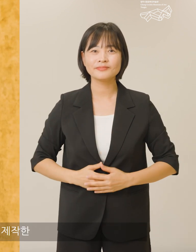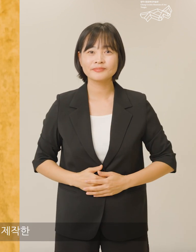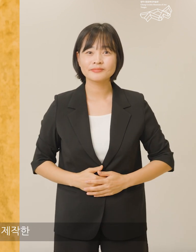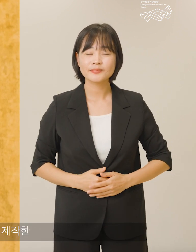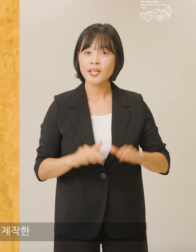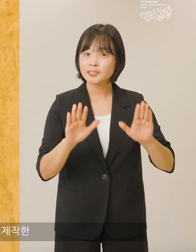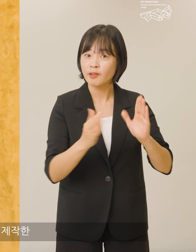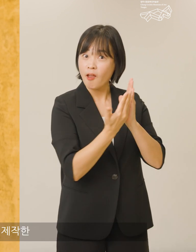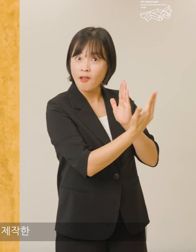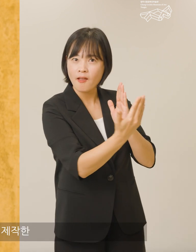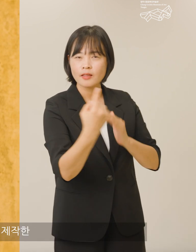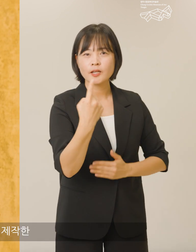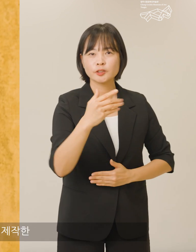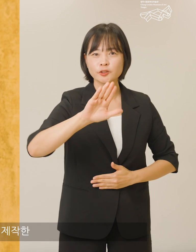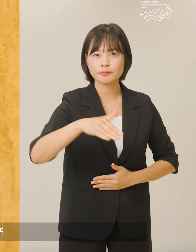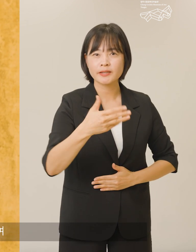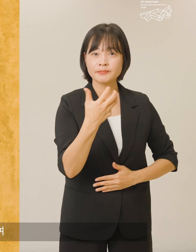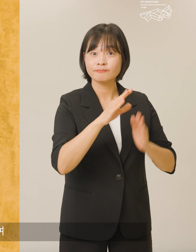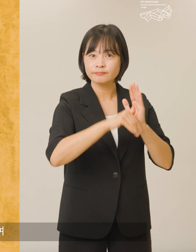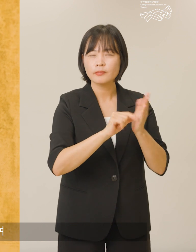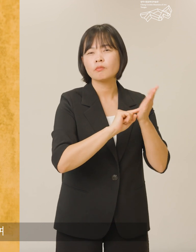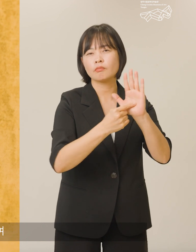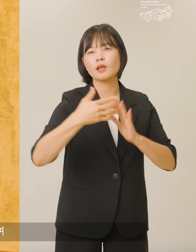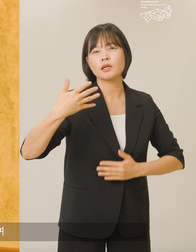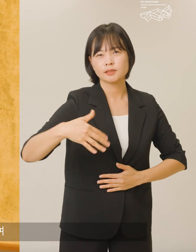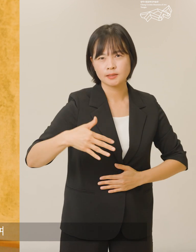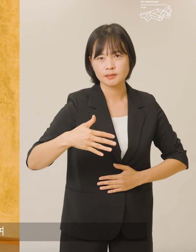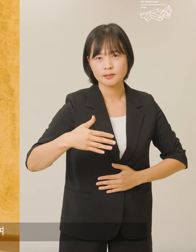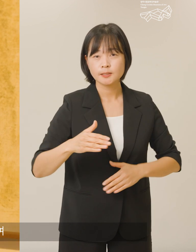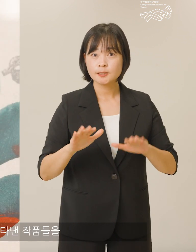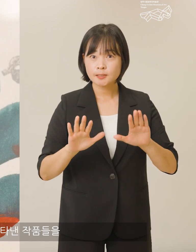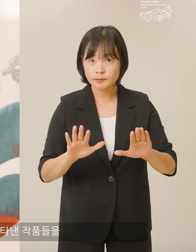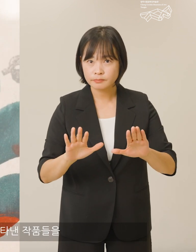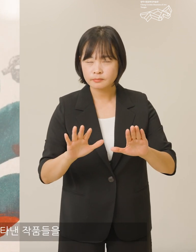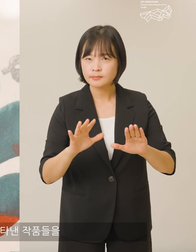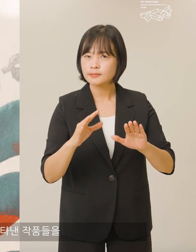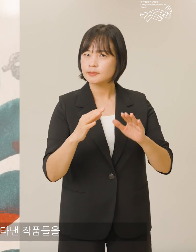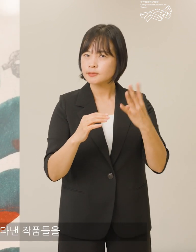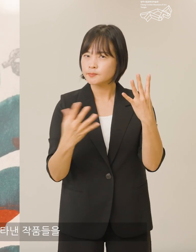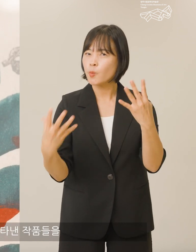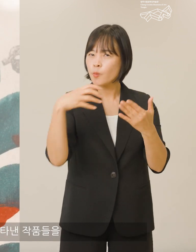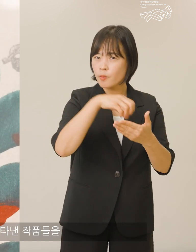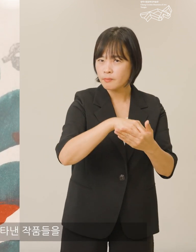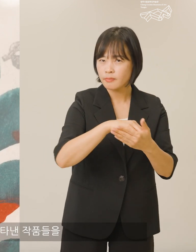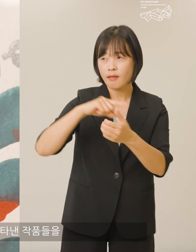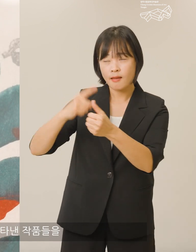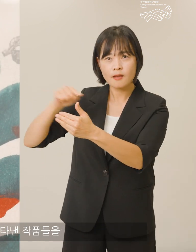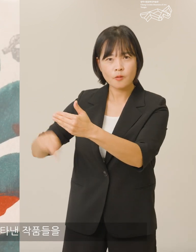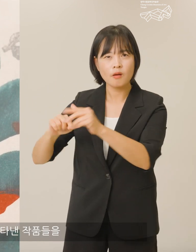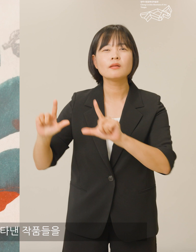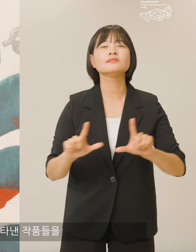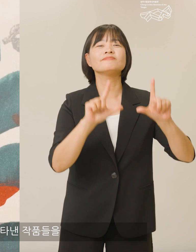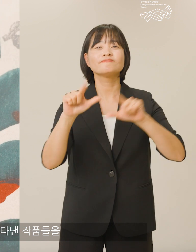전시에서는 1980년대에 제작한 미공개작 4점을 포함하여 장옥진 화가가 자연